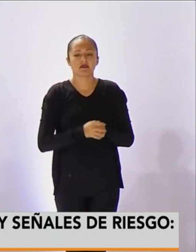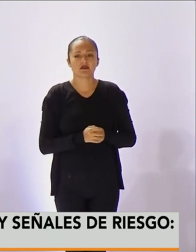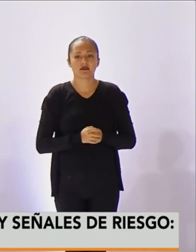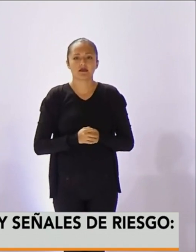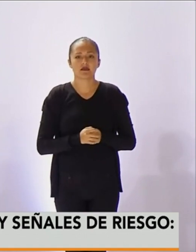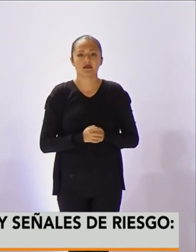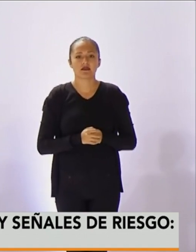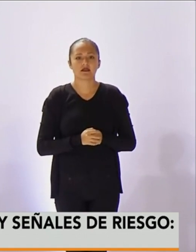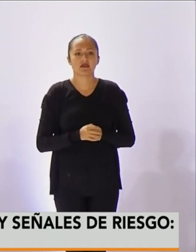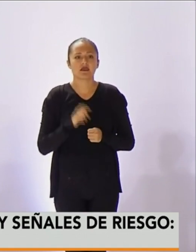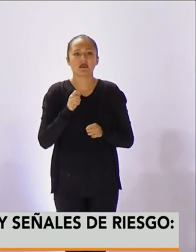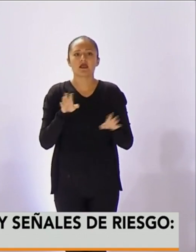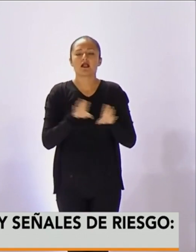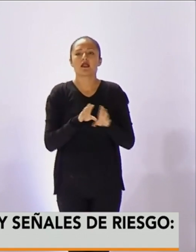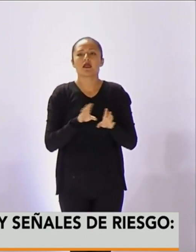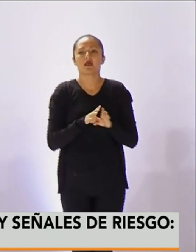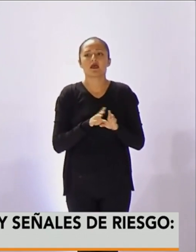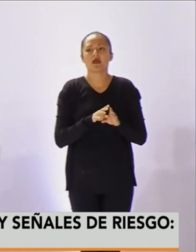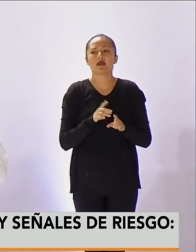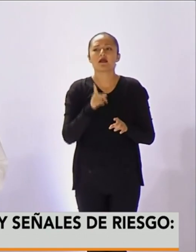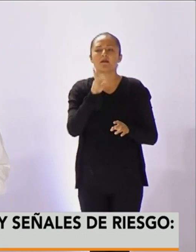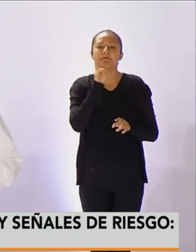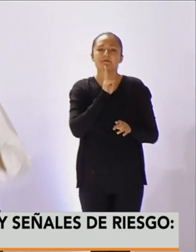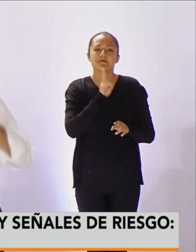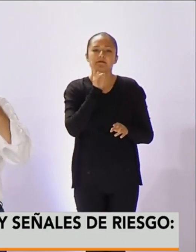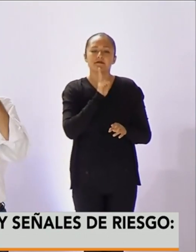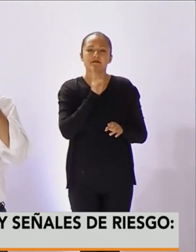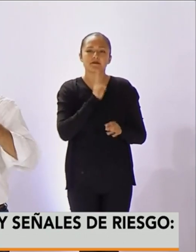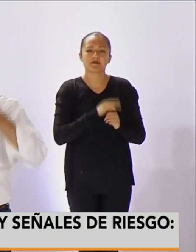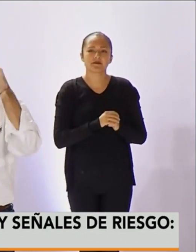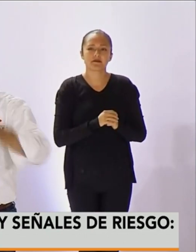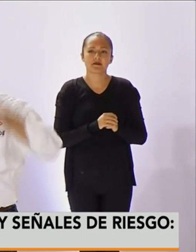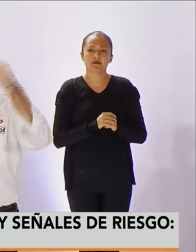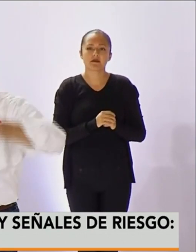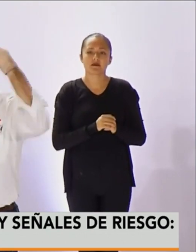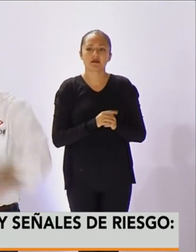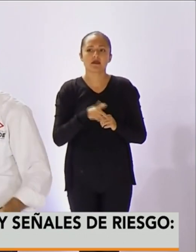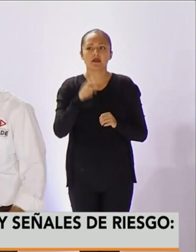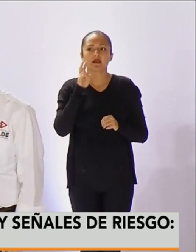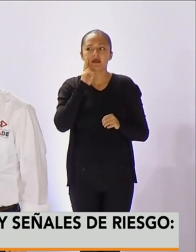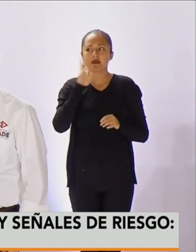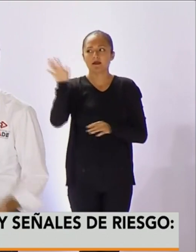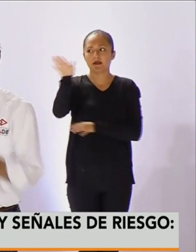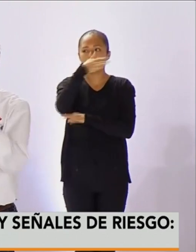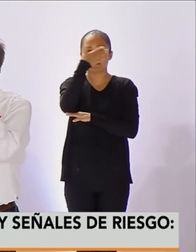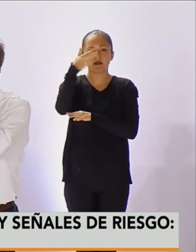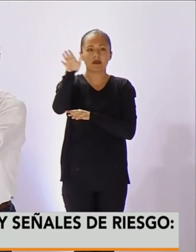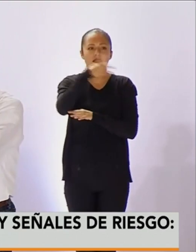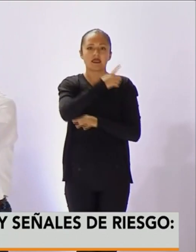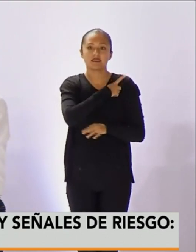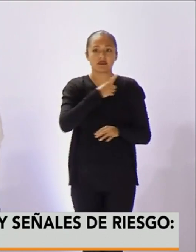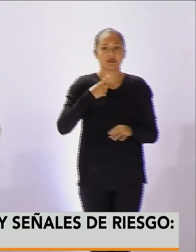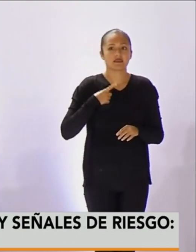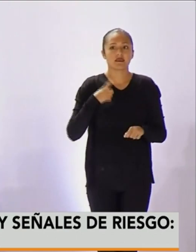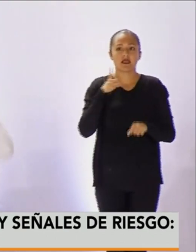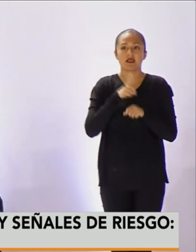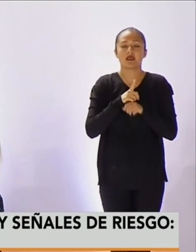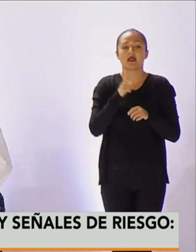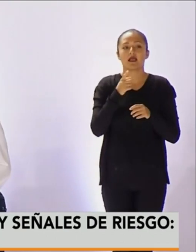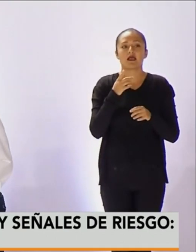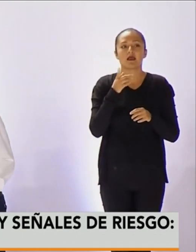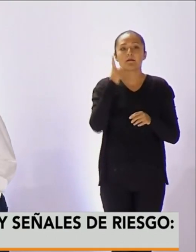es apenas una probadita de las banderas que habremos de ver ondear de aquí